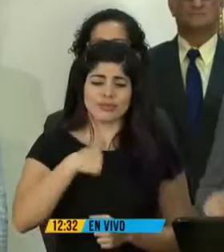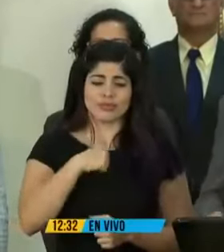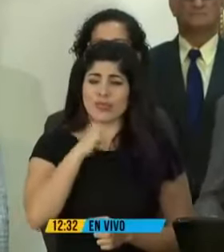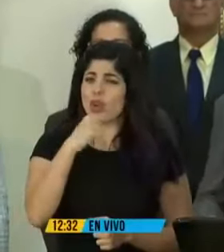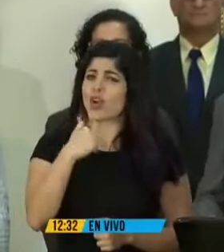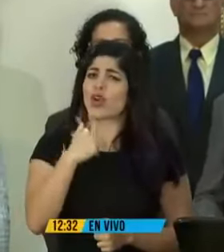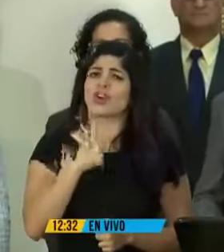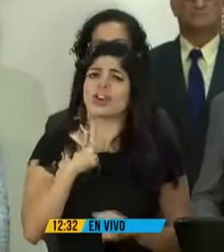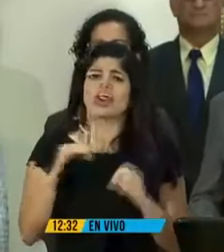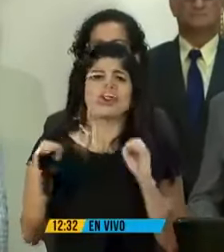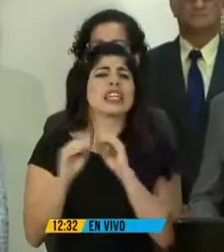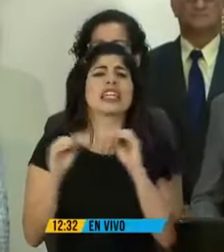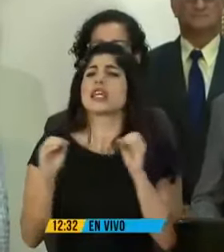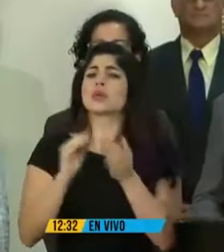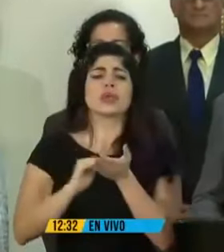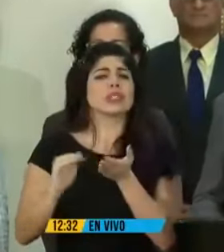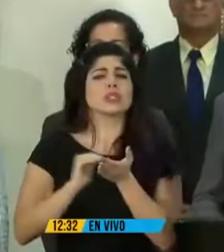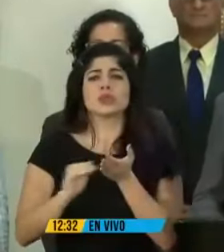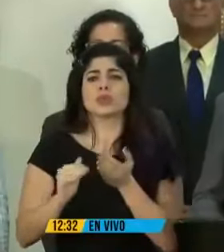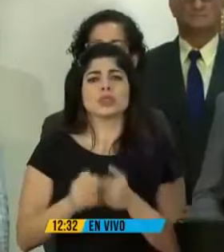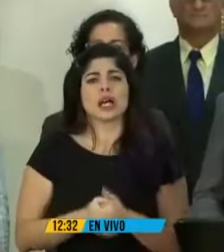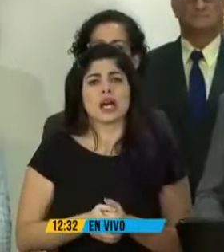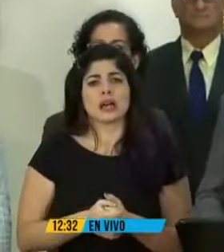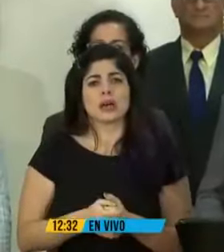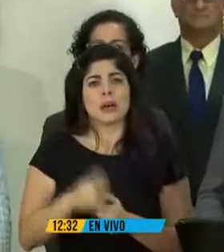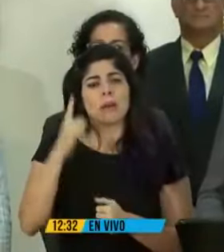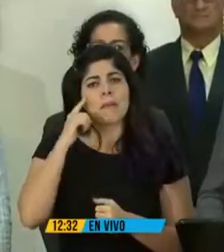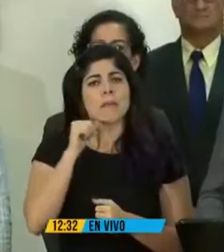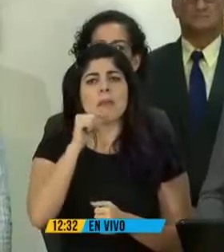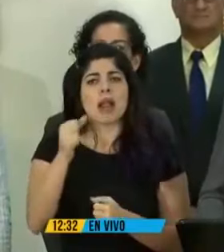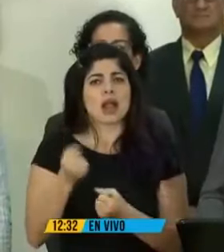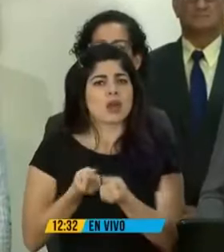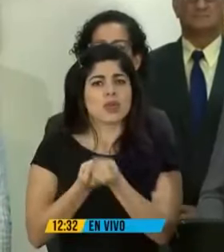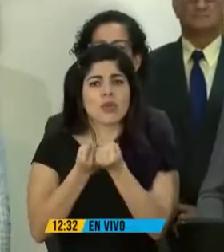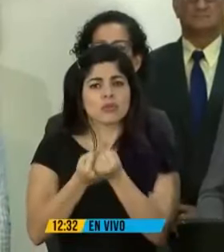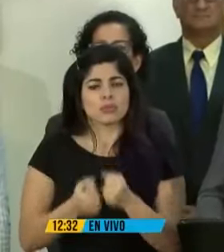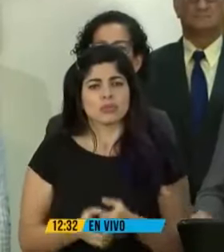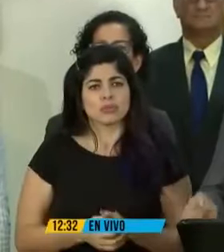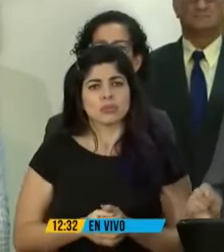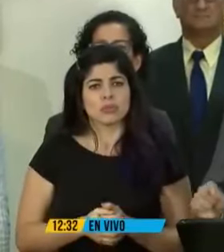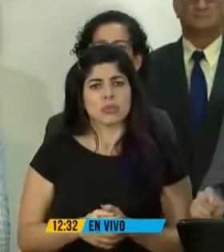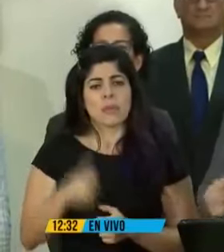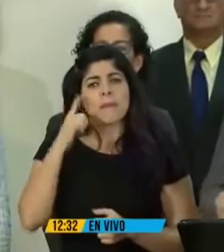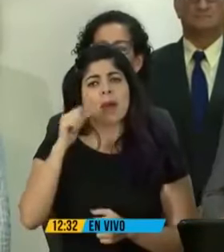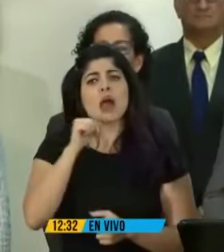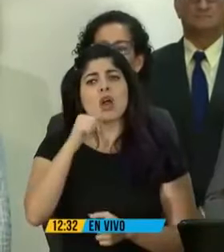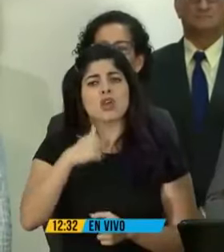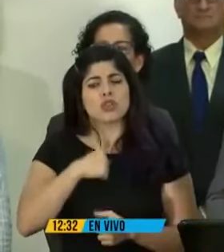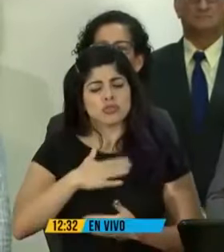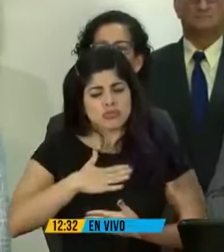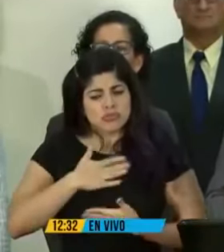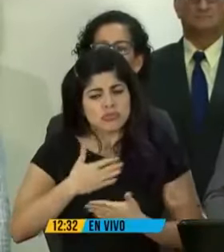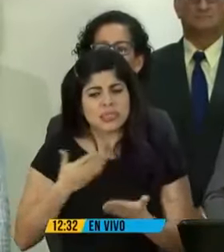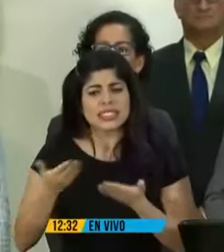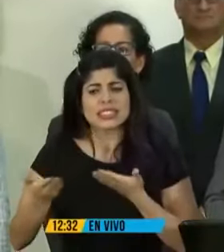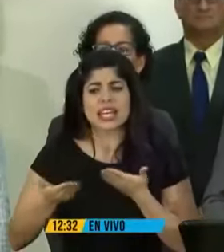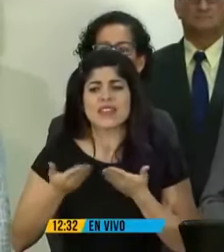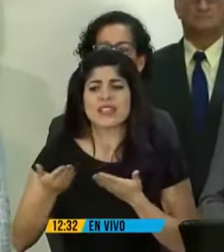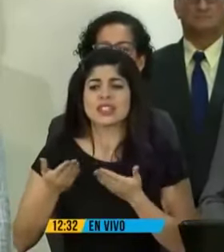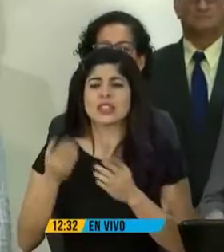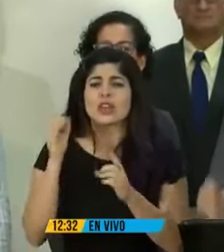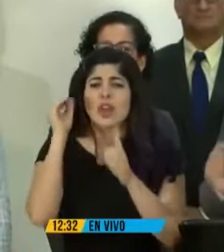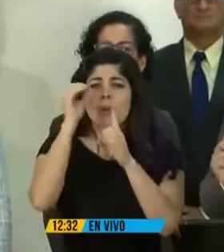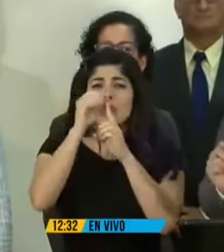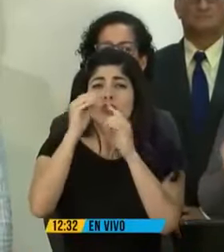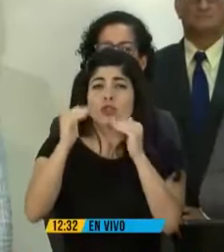tengo ninguna excusa para no contribuir, para no ponerme al servicio de causas